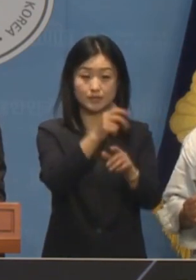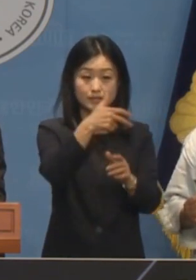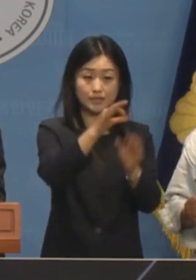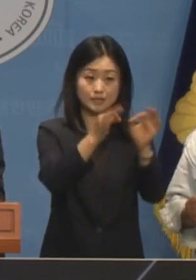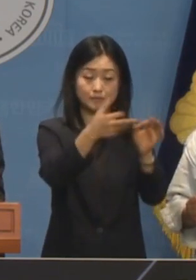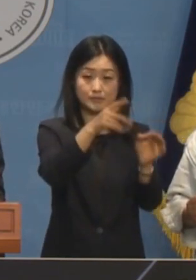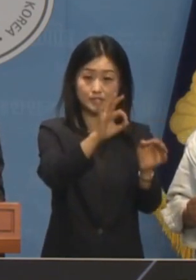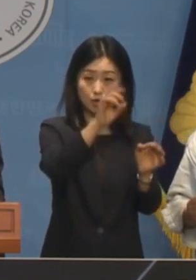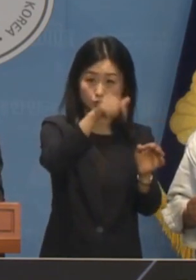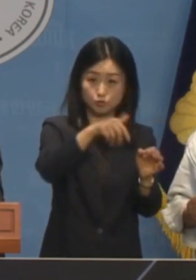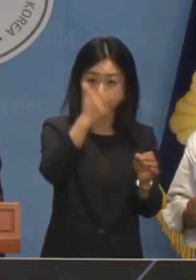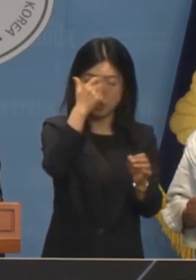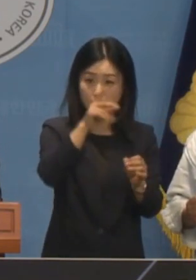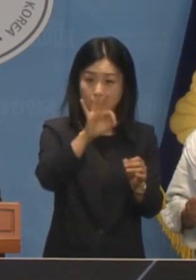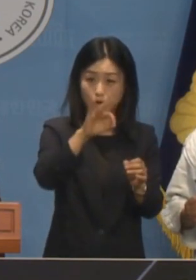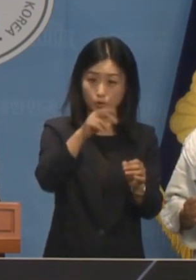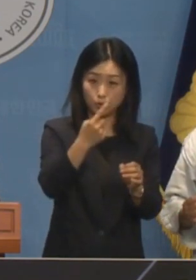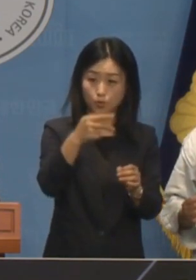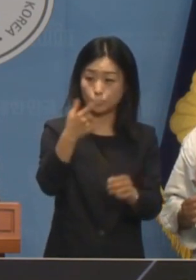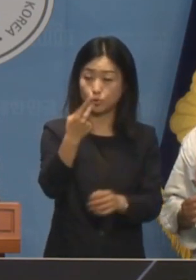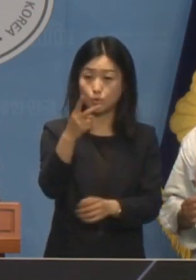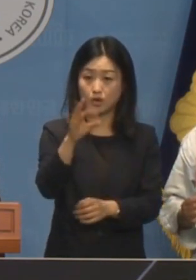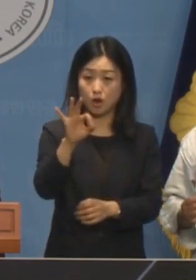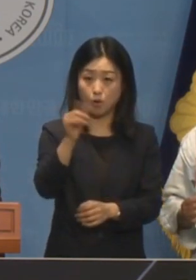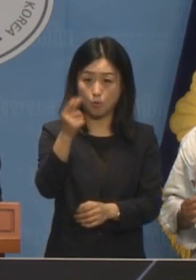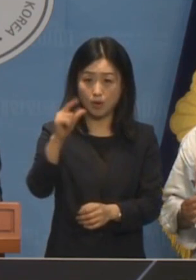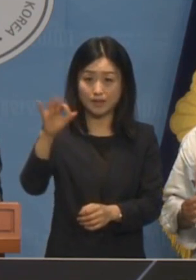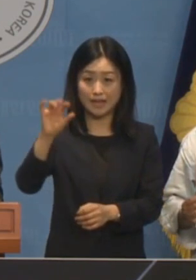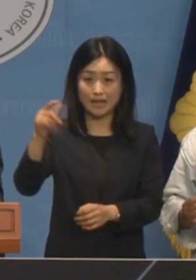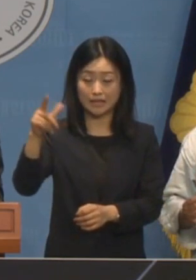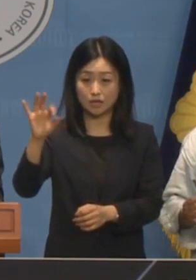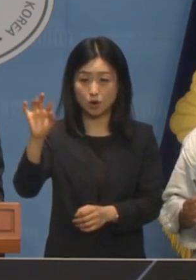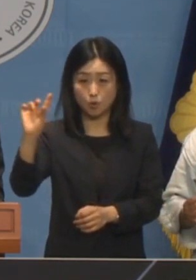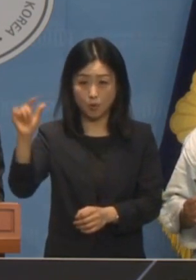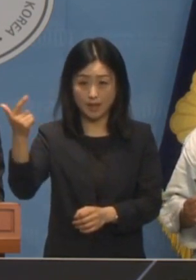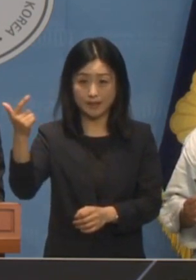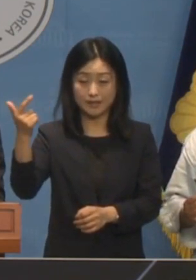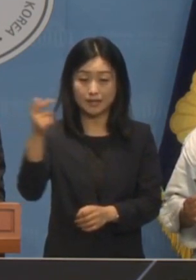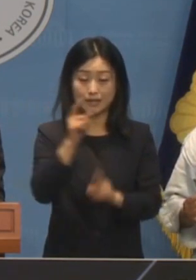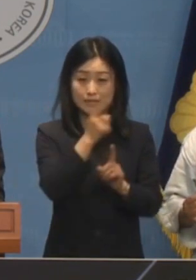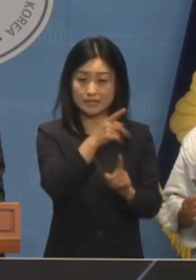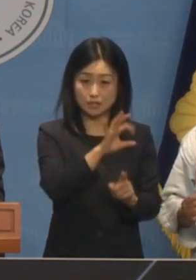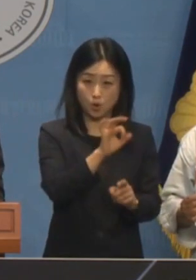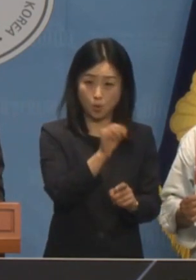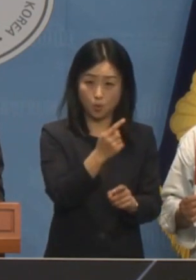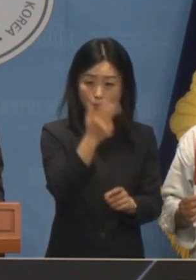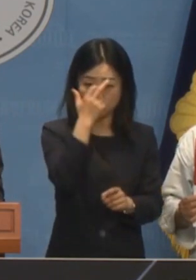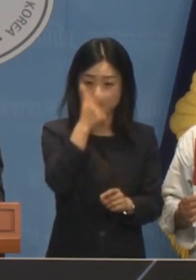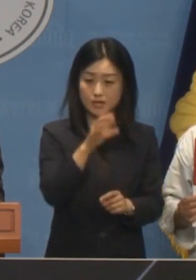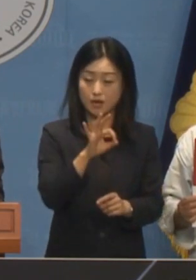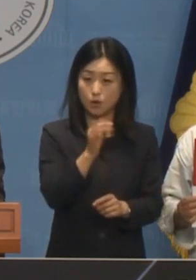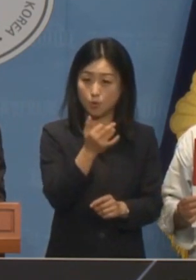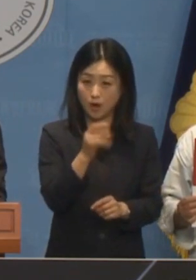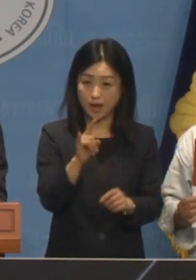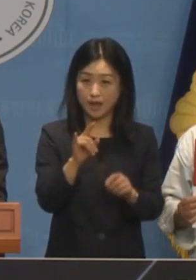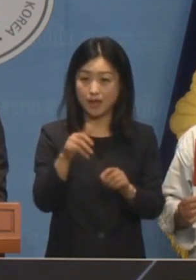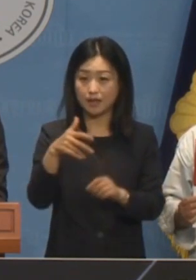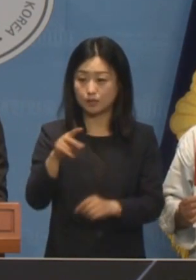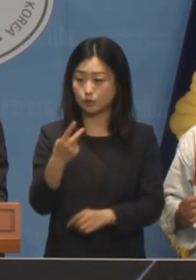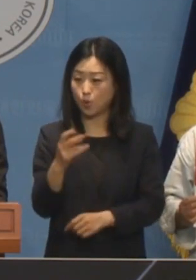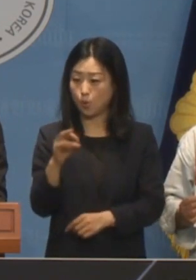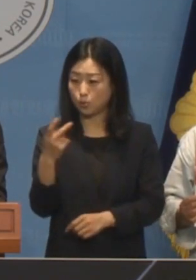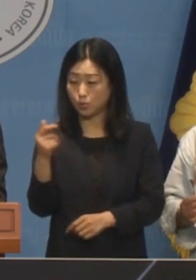김창국으로부터 최영도, 조영황, 안경환, 현병철, 이성호, 최영애, 송도안으로 이어져